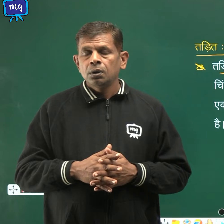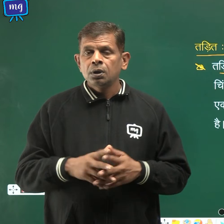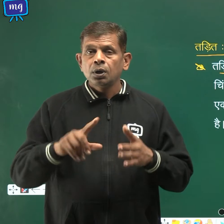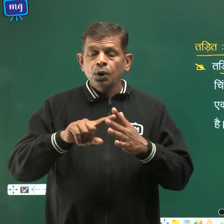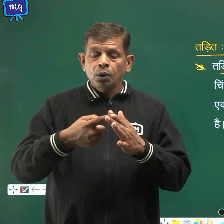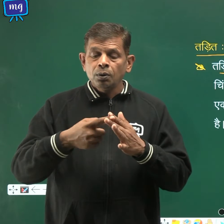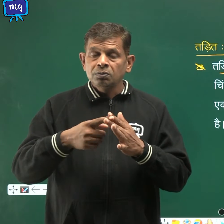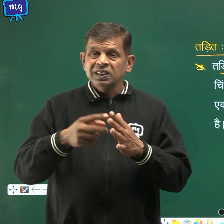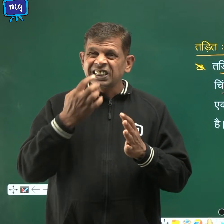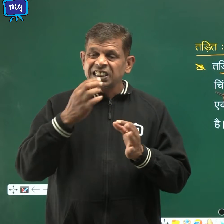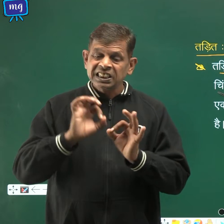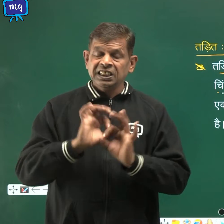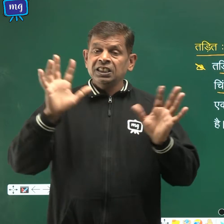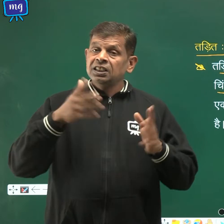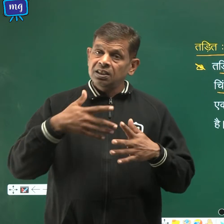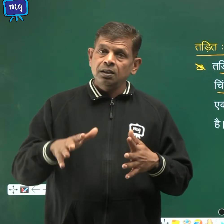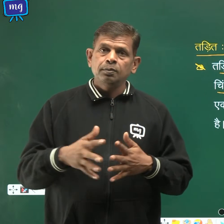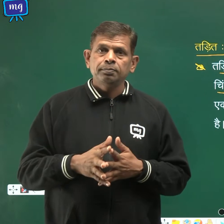विद्युत चिंगारी ही है।